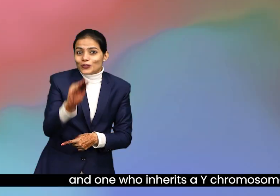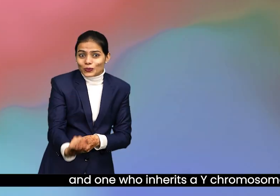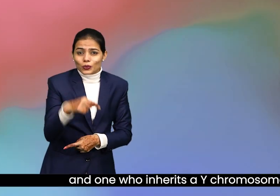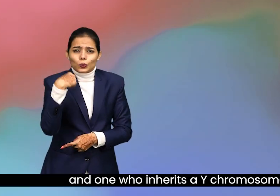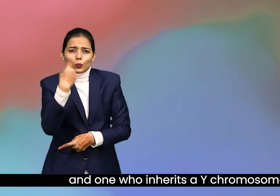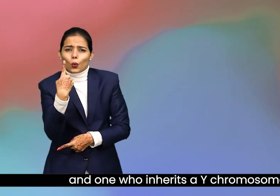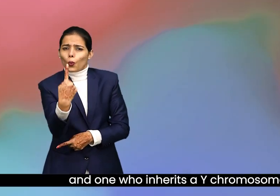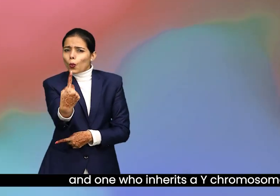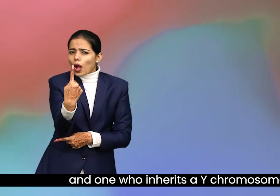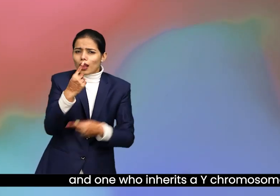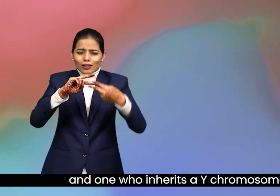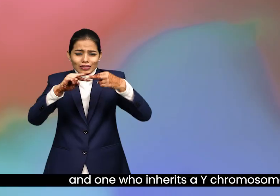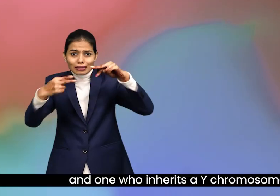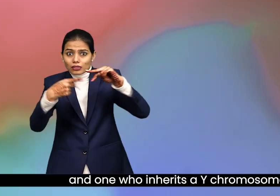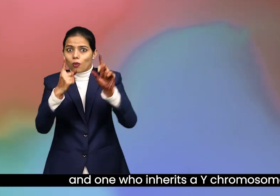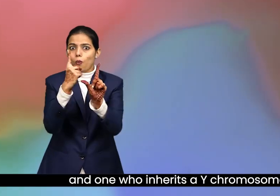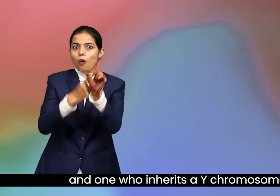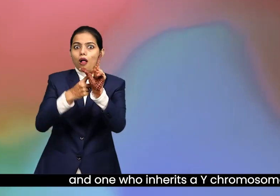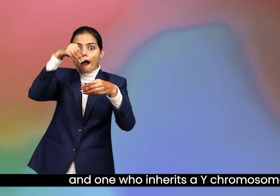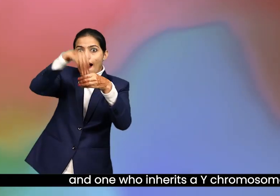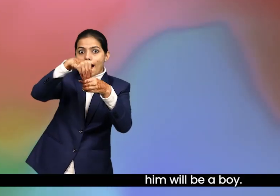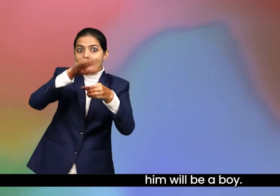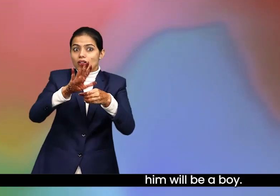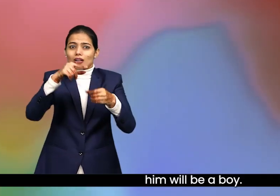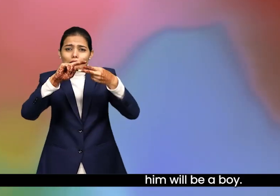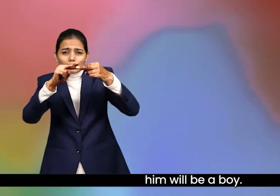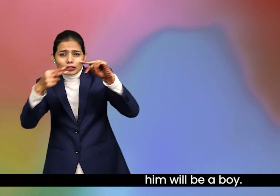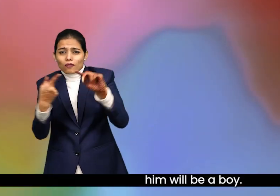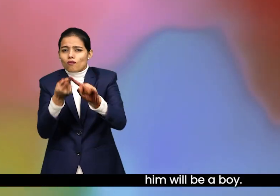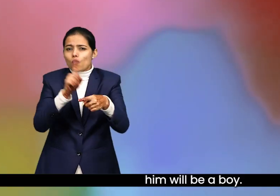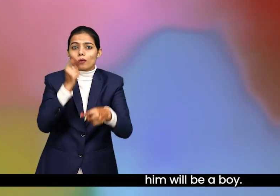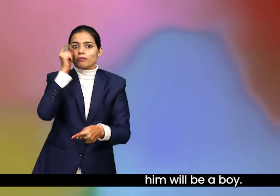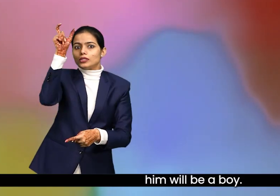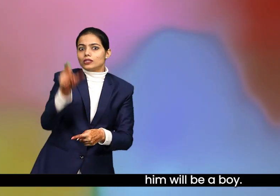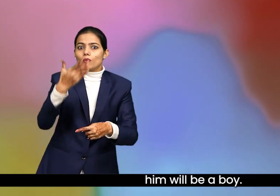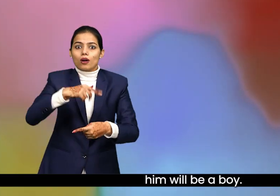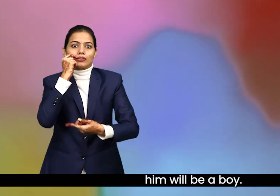one இருந்து who ஒய் inherits a நிறப்புரியை Y பெற்ற chromosome ஒருவர் from ஆண் him குழந்தையாகவும் will be a இருப்பார். boy.